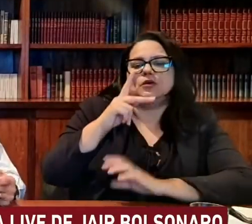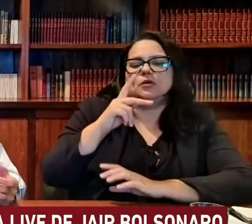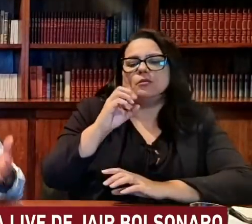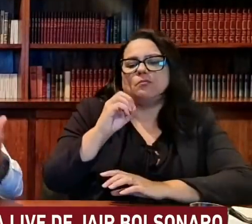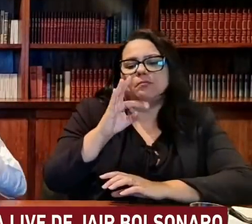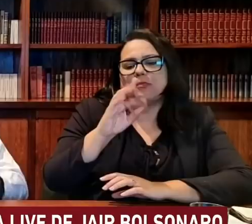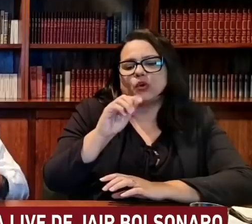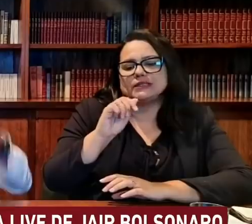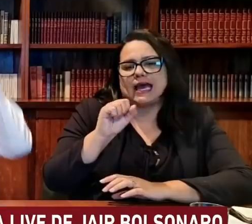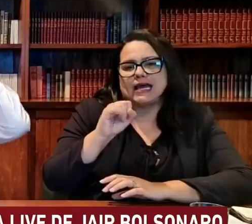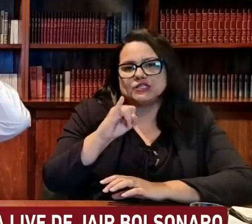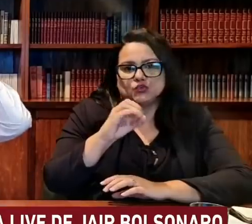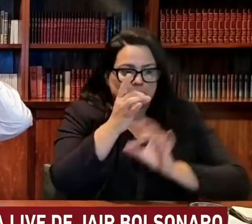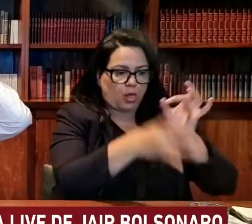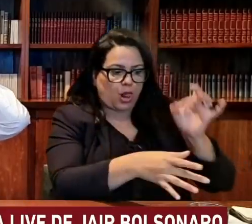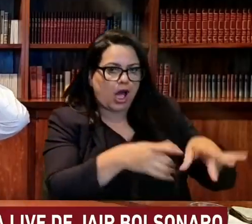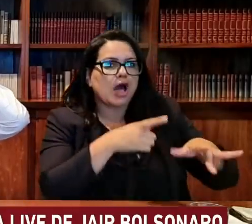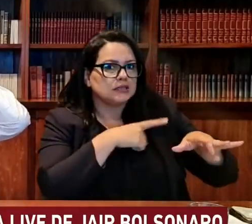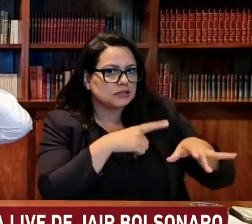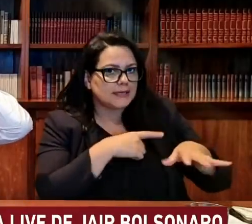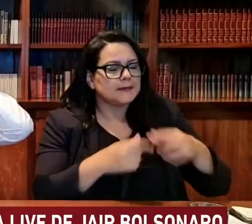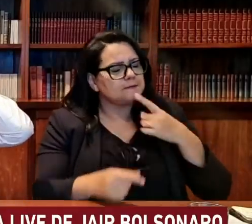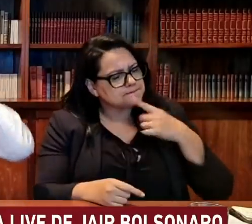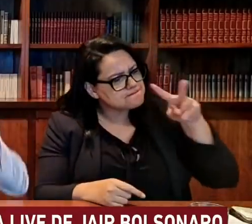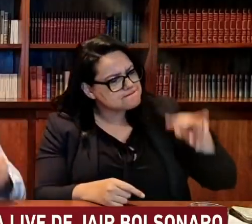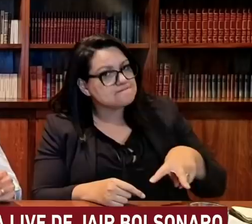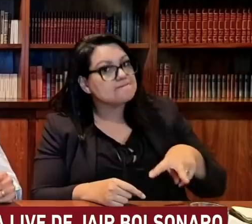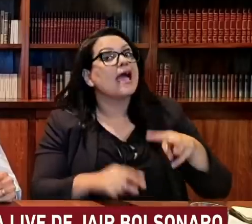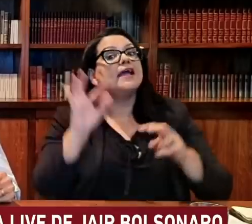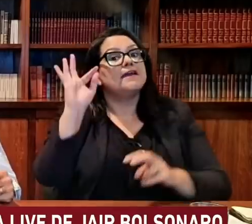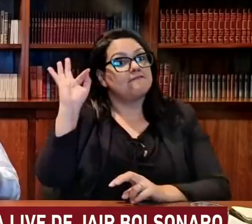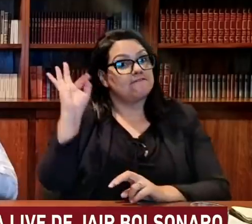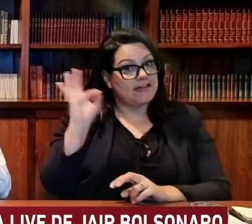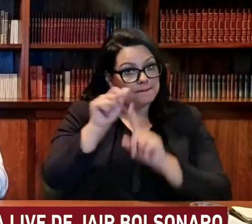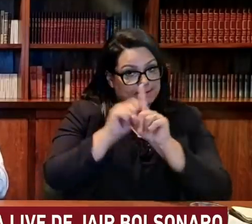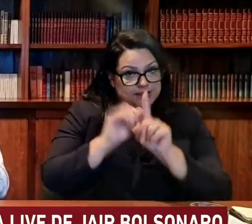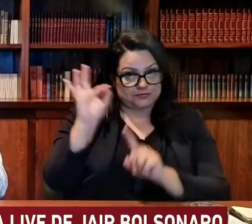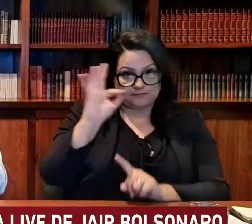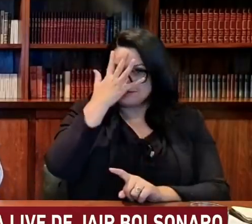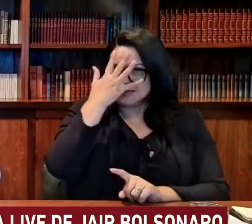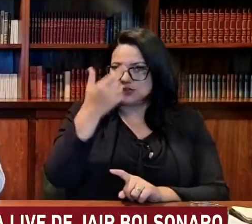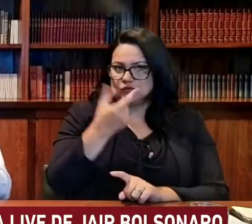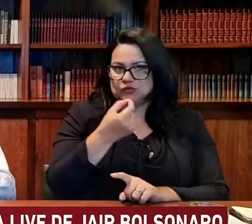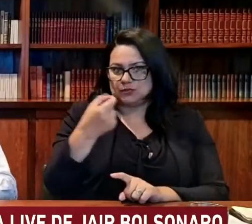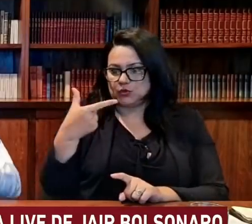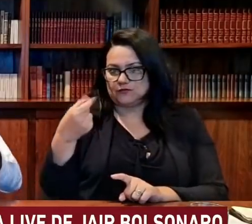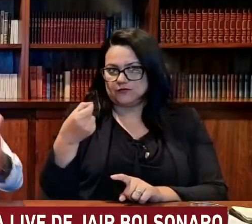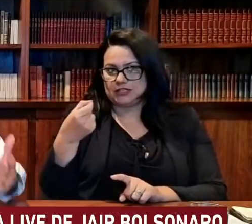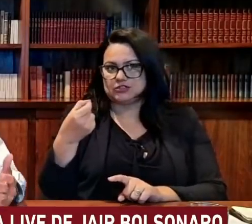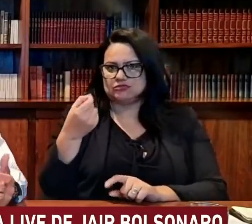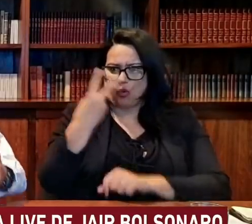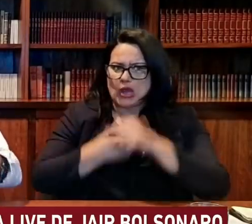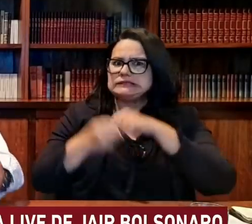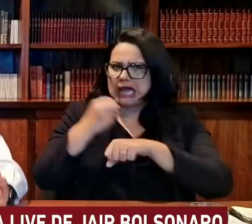muito longa, mas o que interessa no momento? Nós apresentamos em fevereiro de 2020, exatamente 2 anos e 1 mês atrás, um projeto